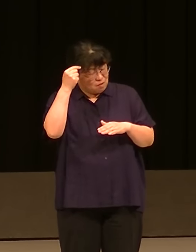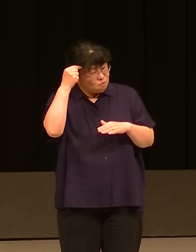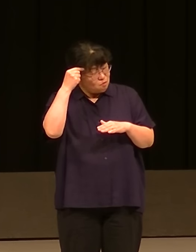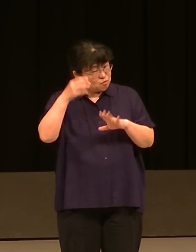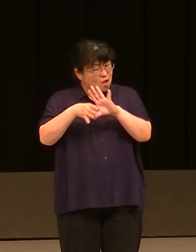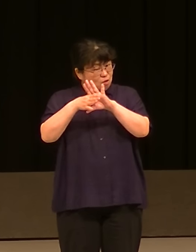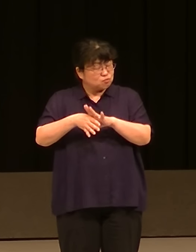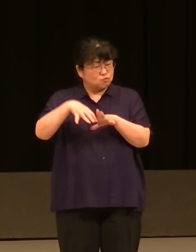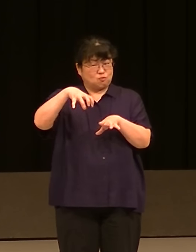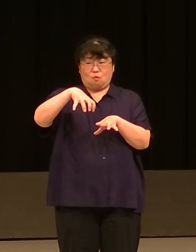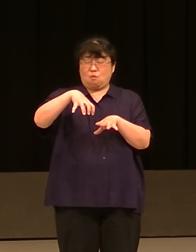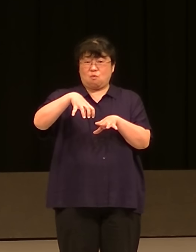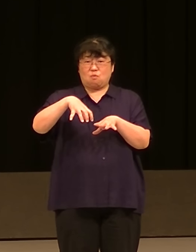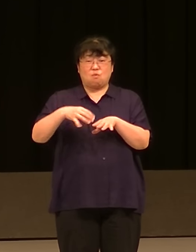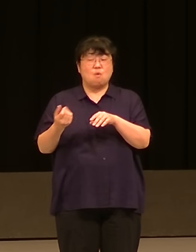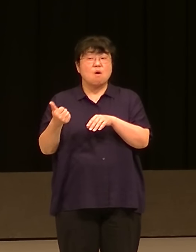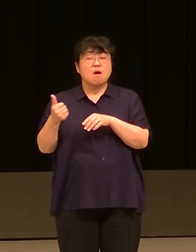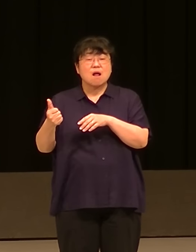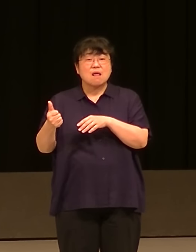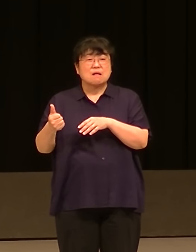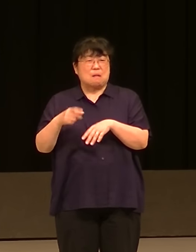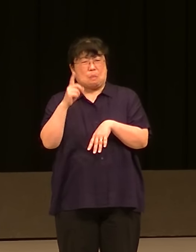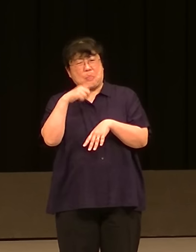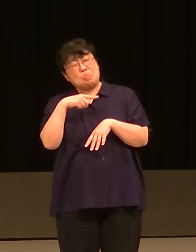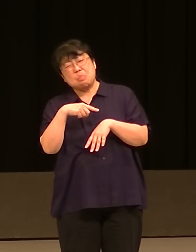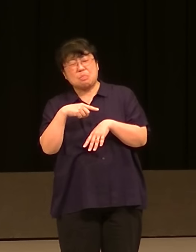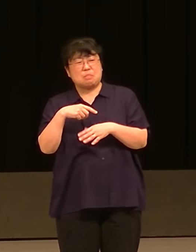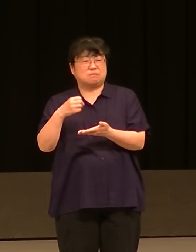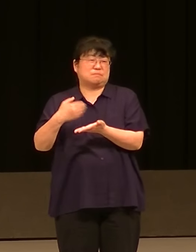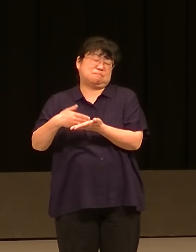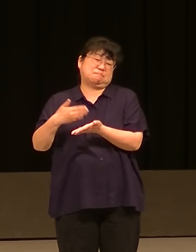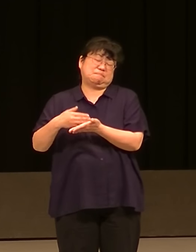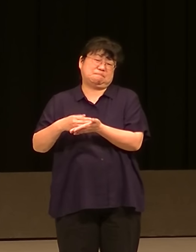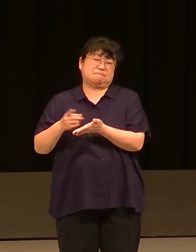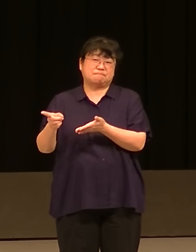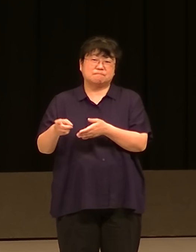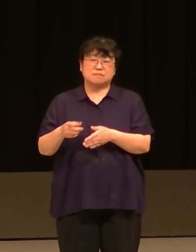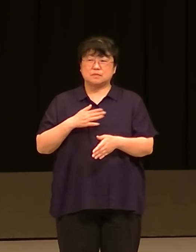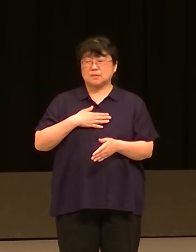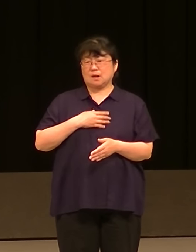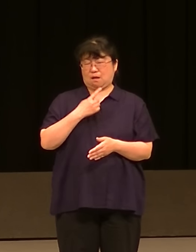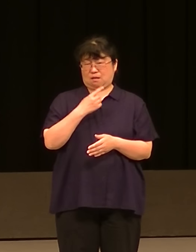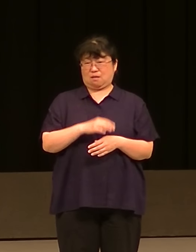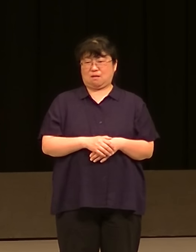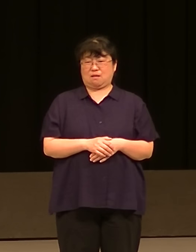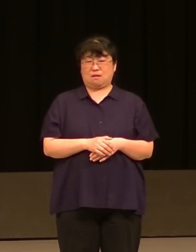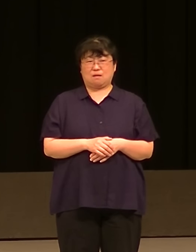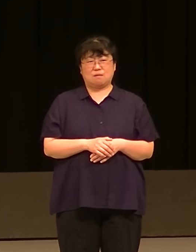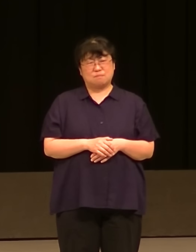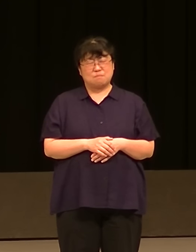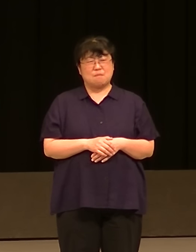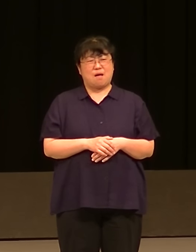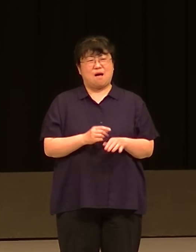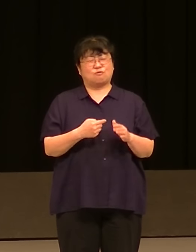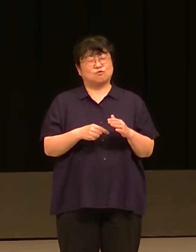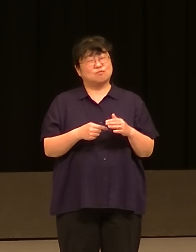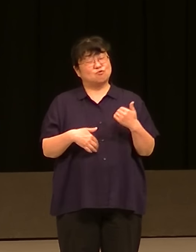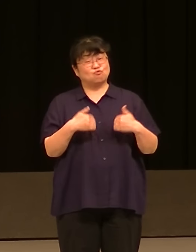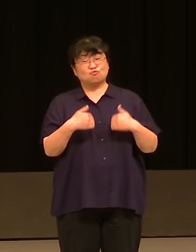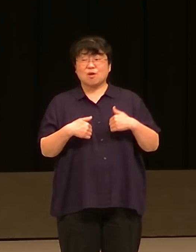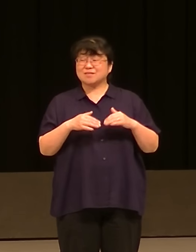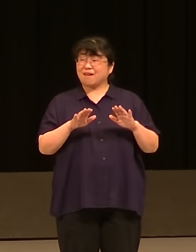箇所を一番彼がクソミソに言っているということを知ってですね、まあ、ある意味ではちょっと嬉しか